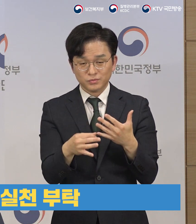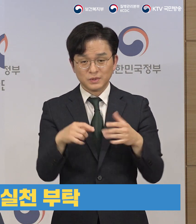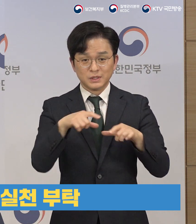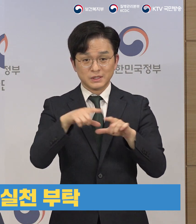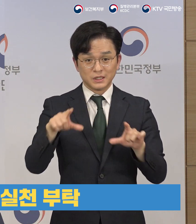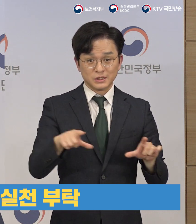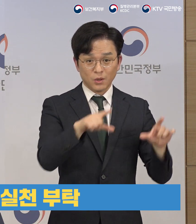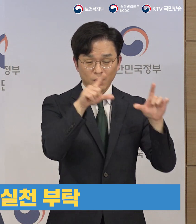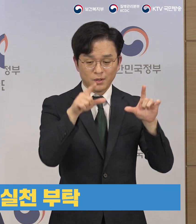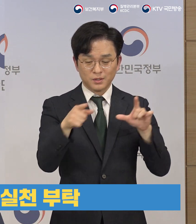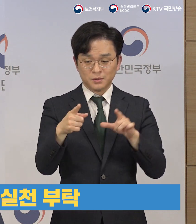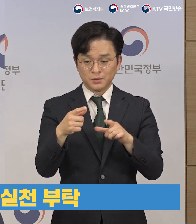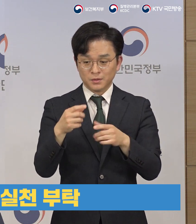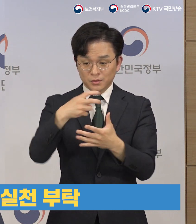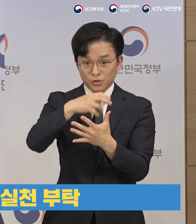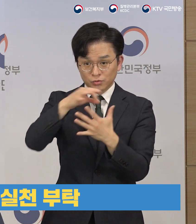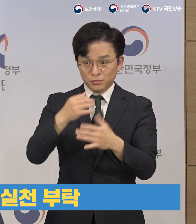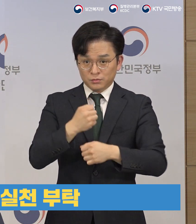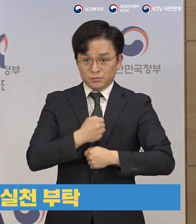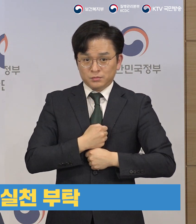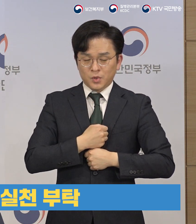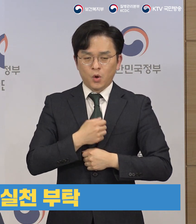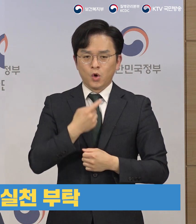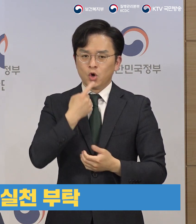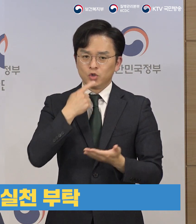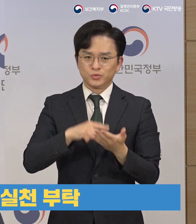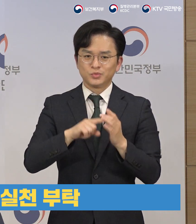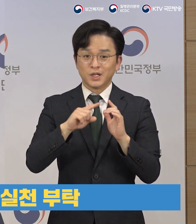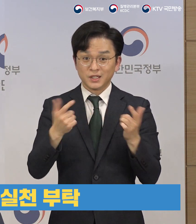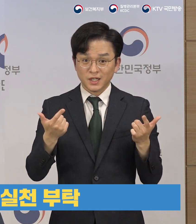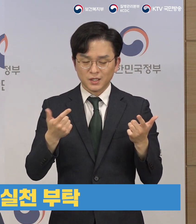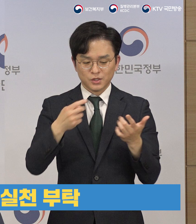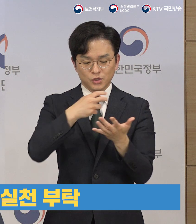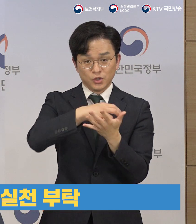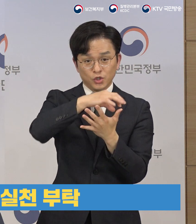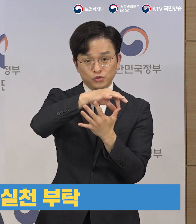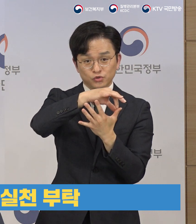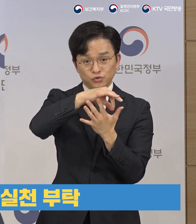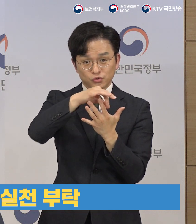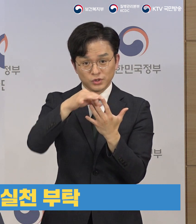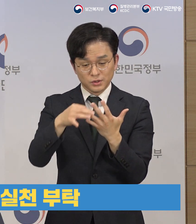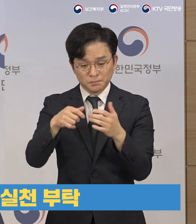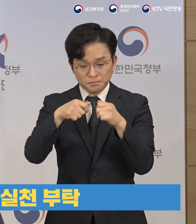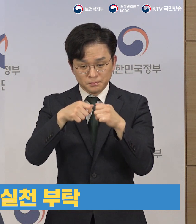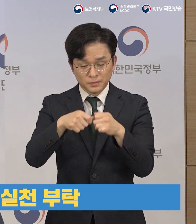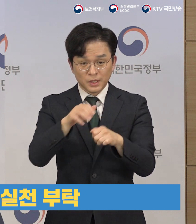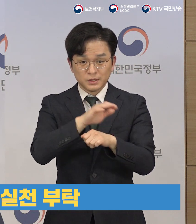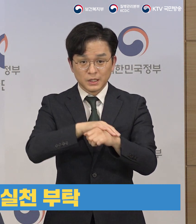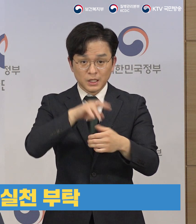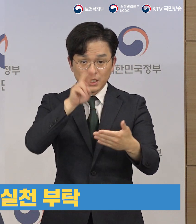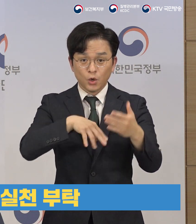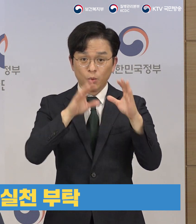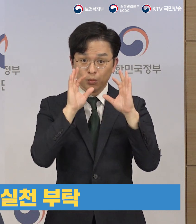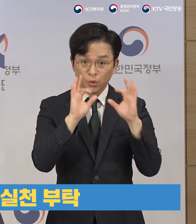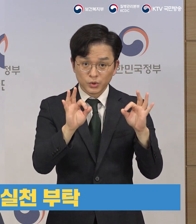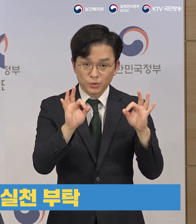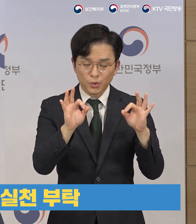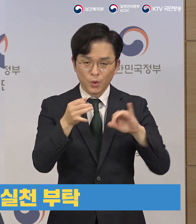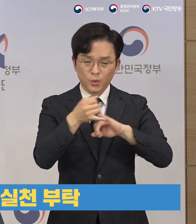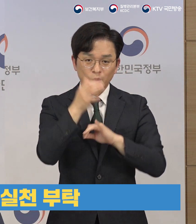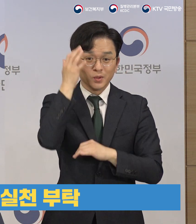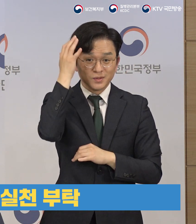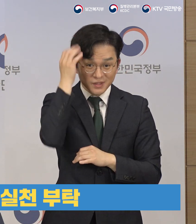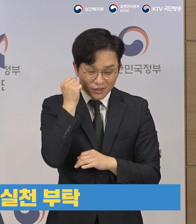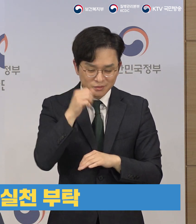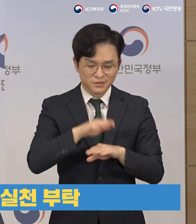실천하기가 쉽지 않으므로 국민 여러분들께서는 각축 뜰을 잘 숙지하시어 일상 속 실천을 위해